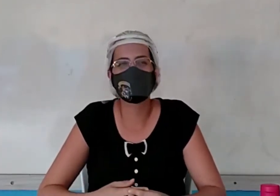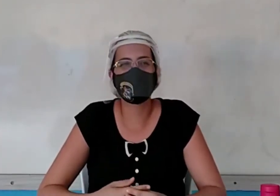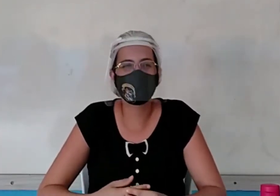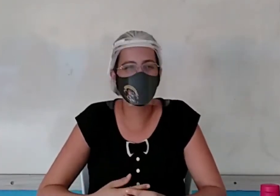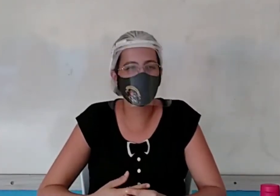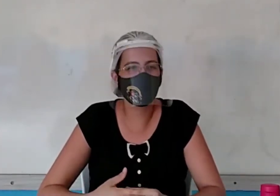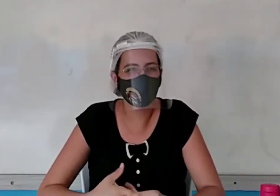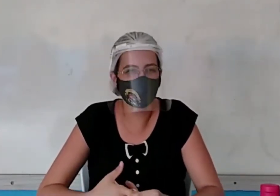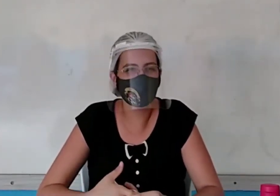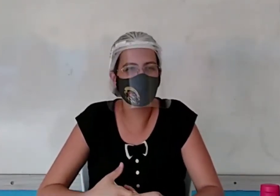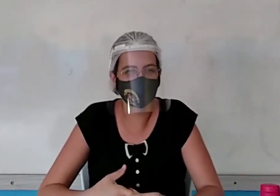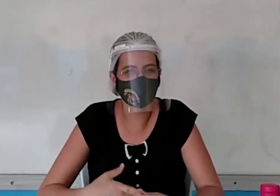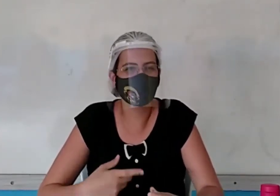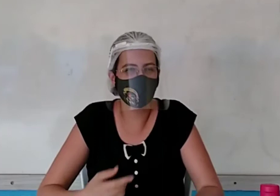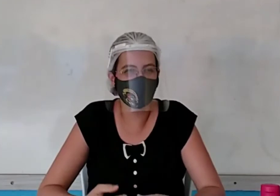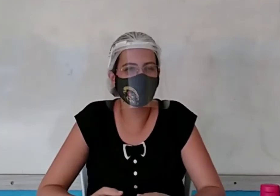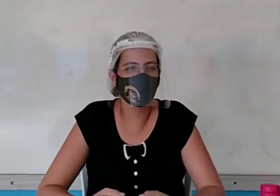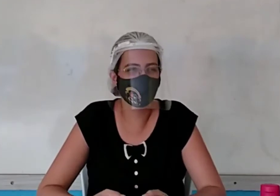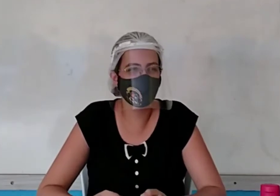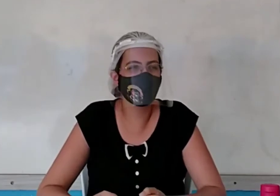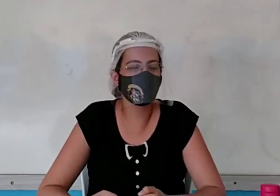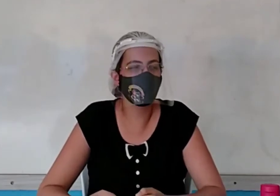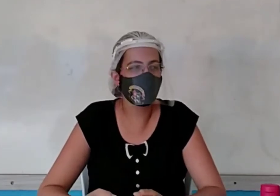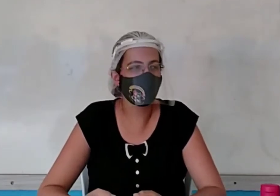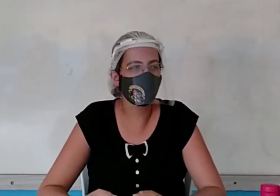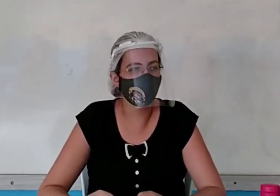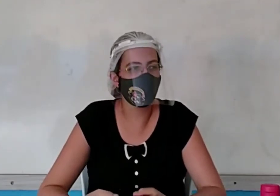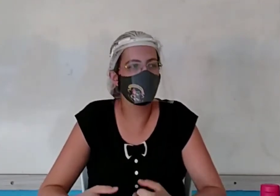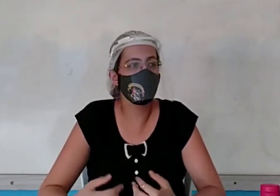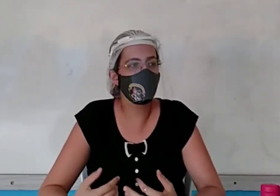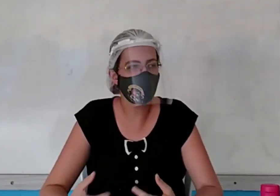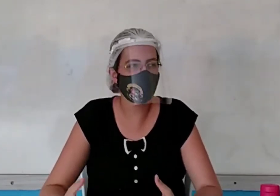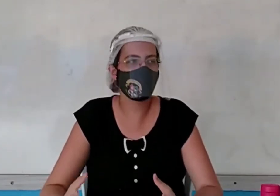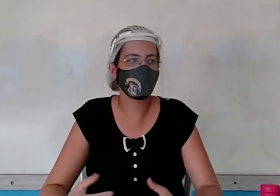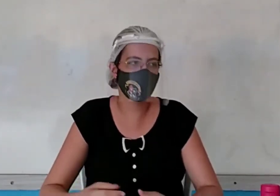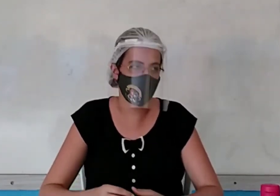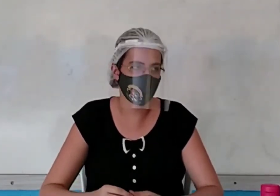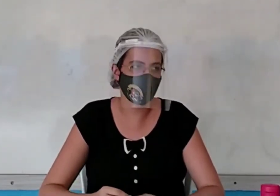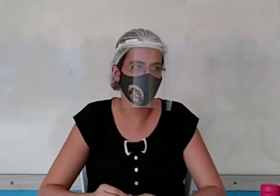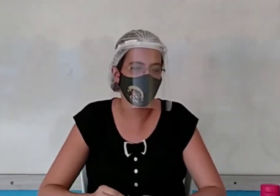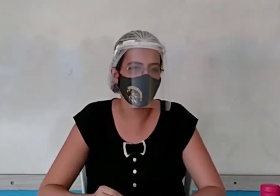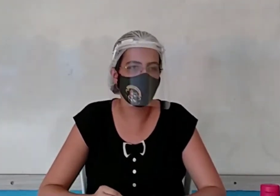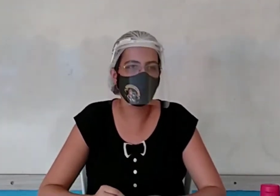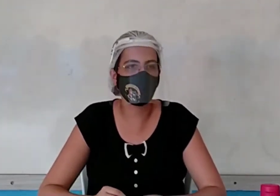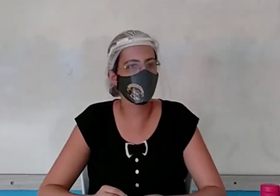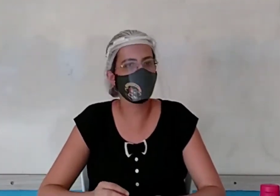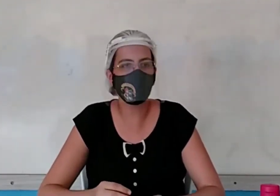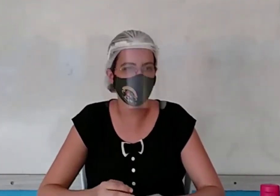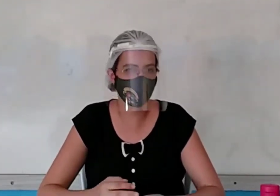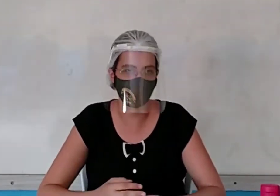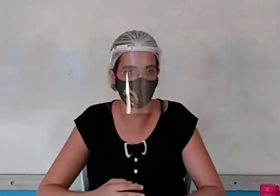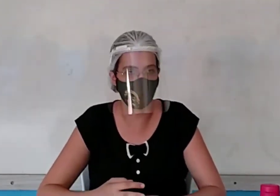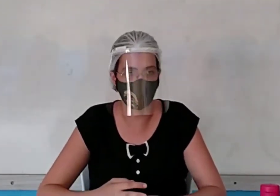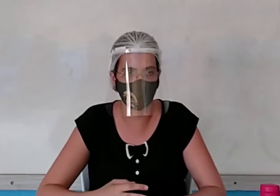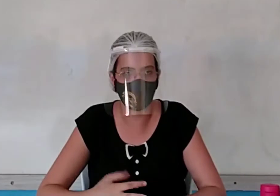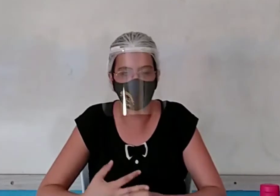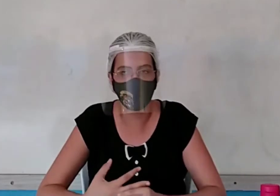Isso todo mundo, mesmo que de forma inconsciente, sabe? Que não existe só motorística mal educada.